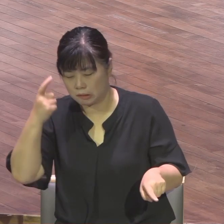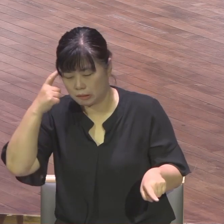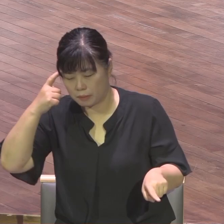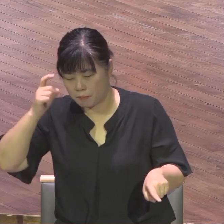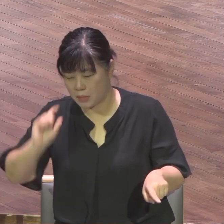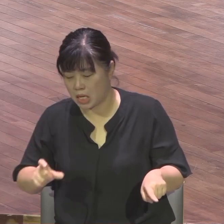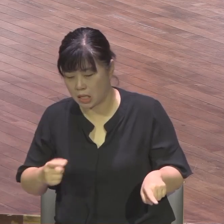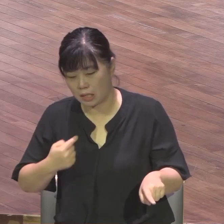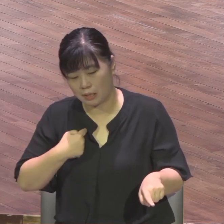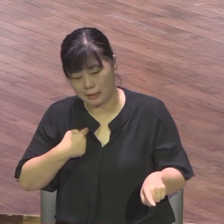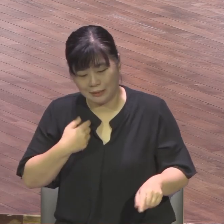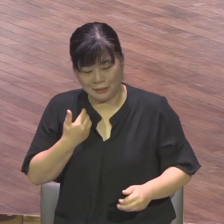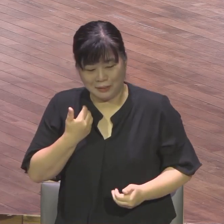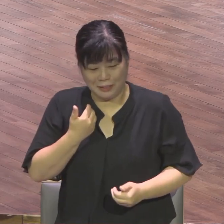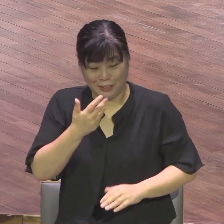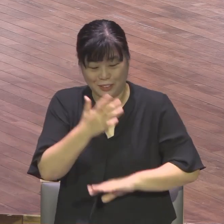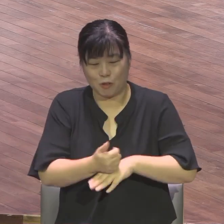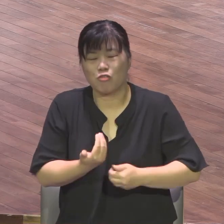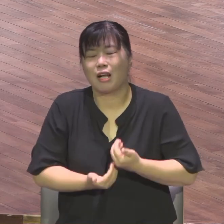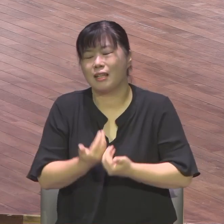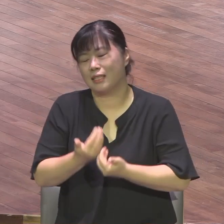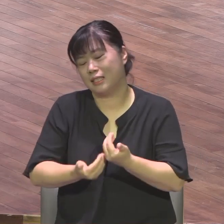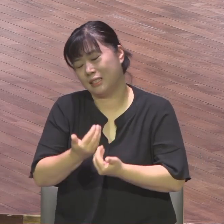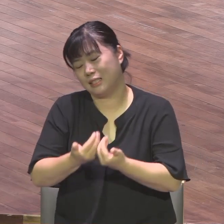갈등이 많아. 자기 편견에 꽉 잡혀 있는 거예요.